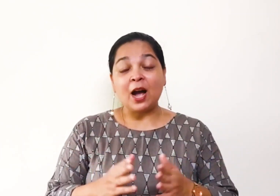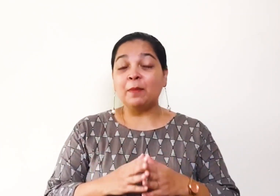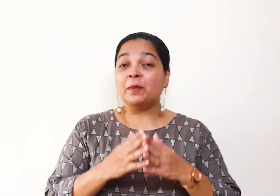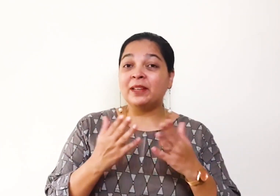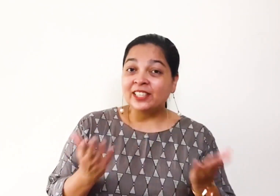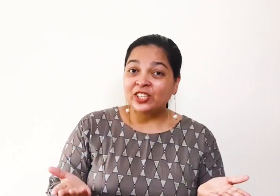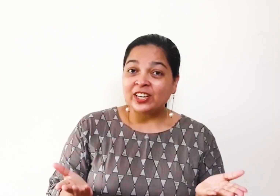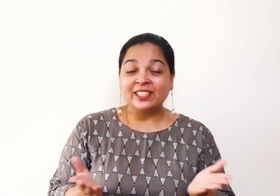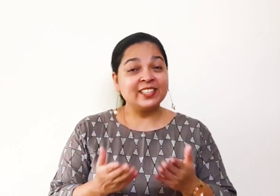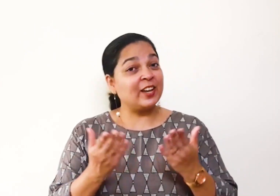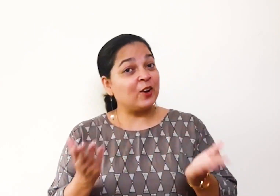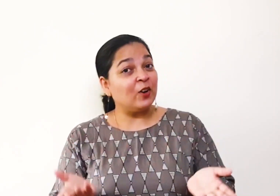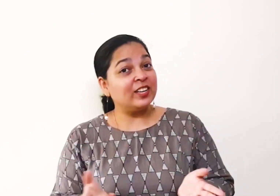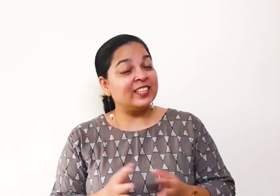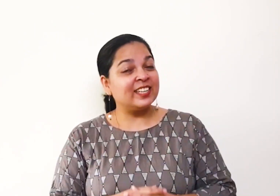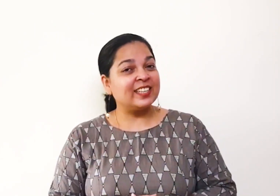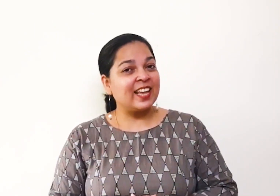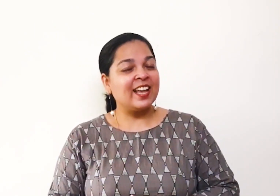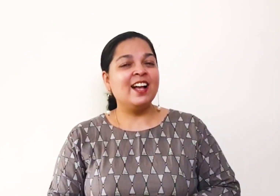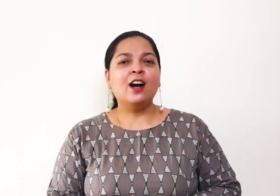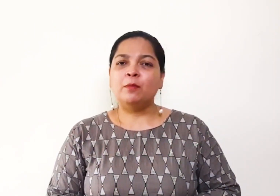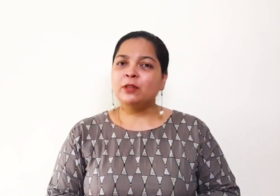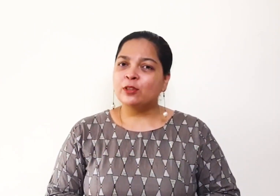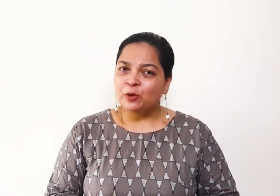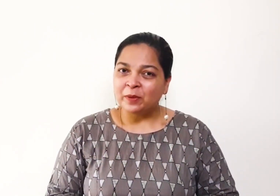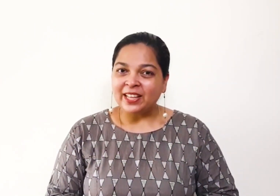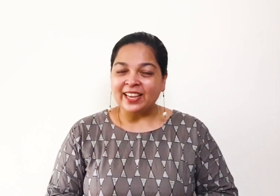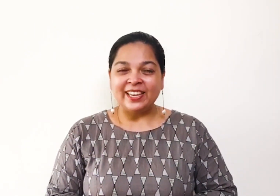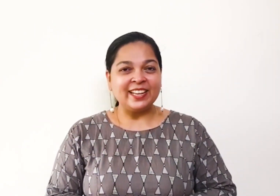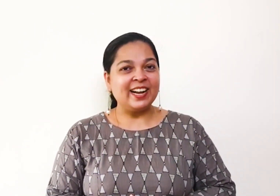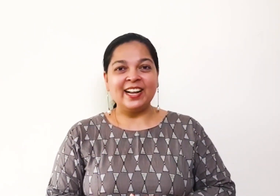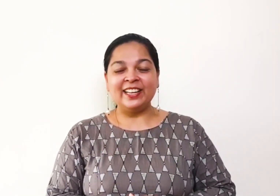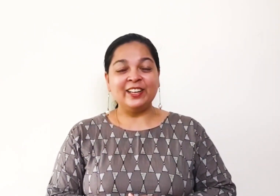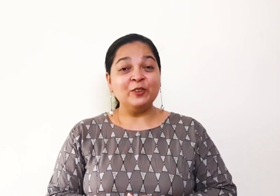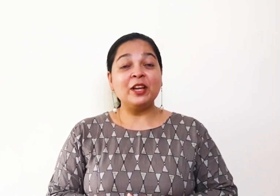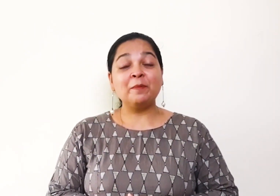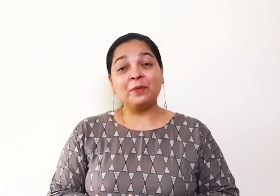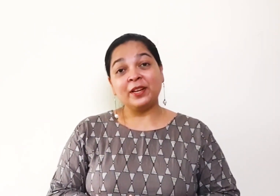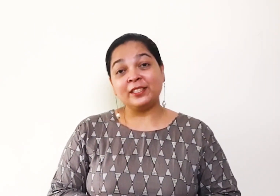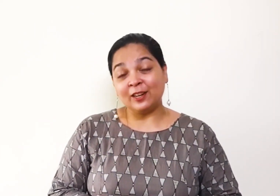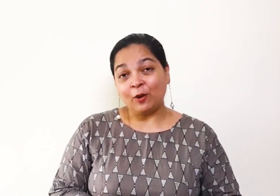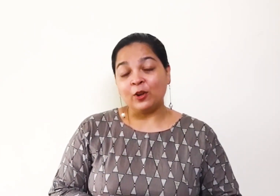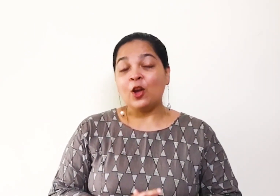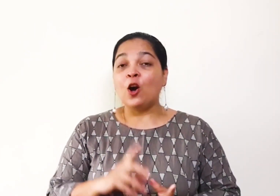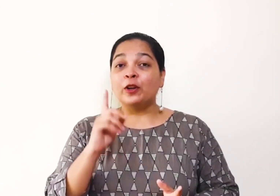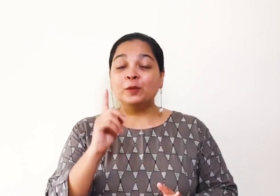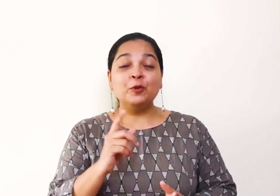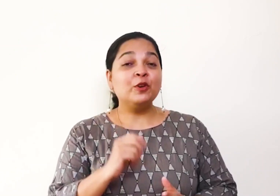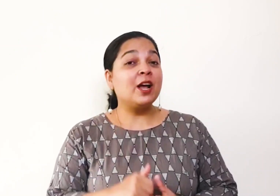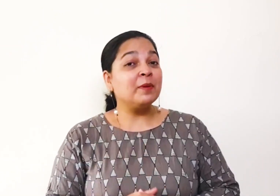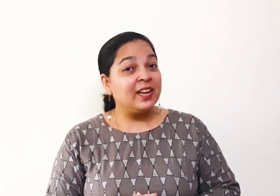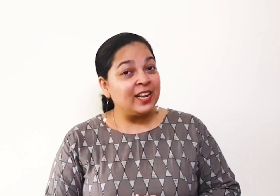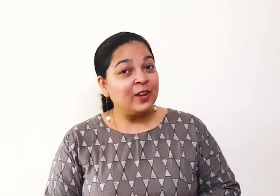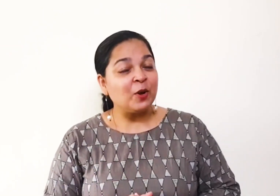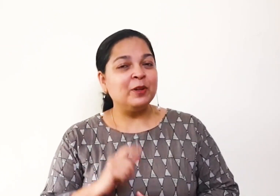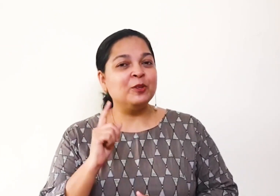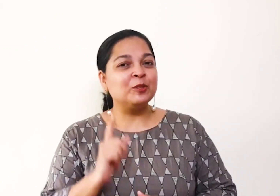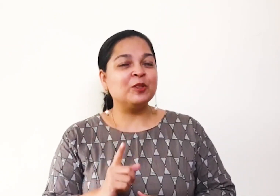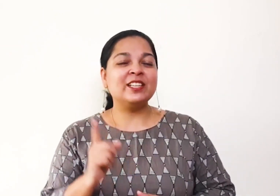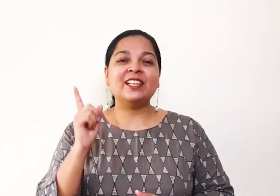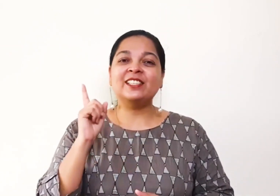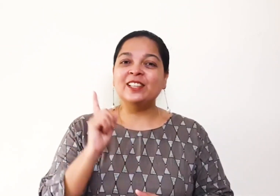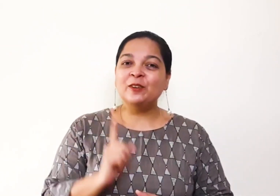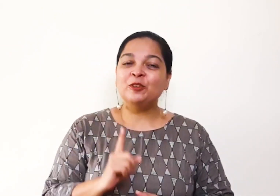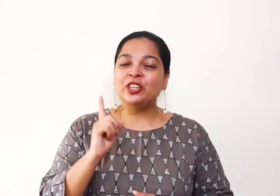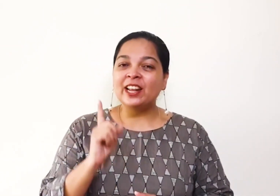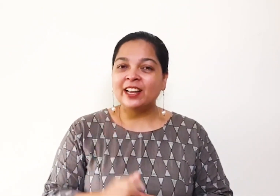कले। हालेलुया। आमर डिटेल्स स्क्रीन रे अछि आपण माने आमको मेसेज करि पारिबे कॉल करि पारिबे